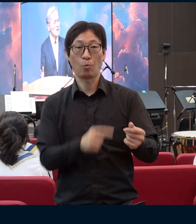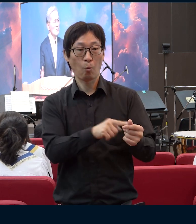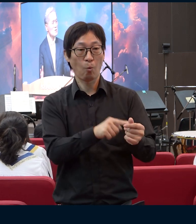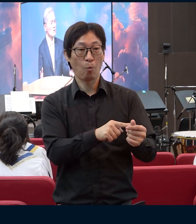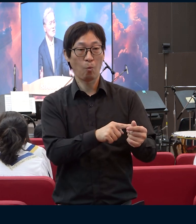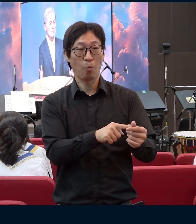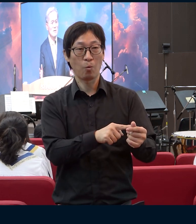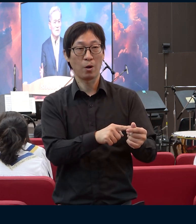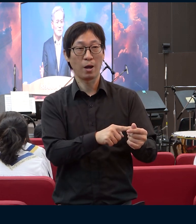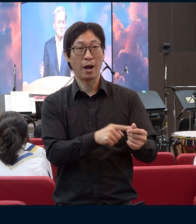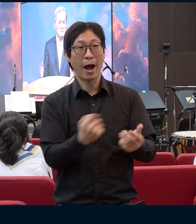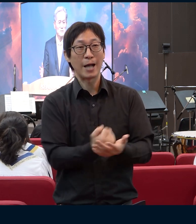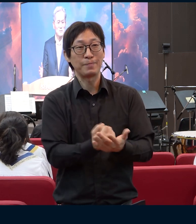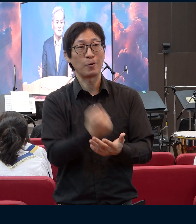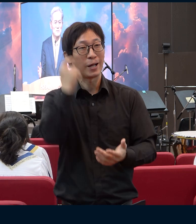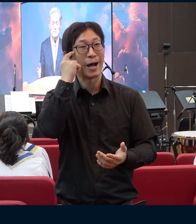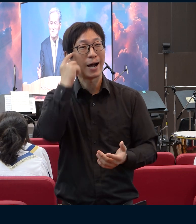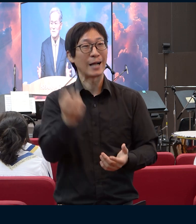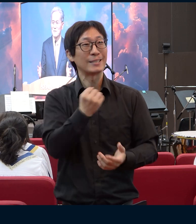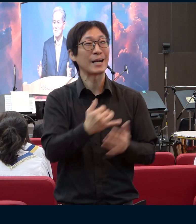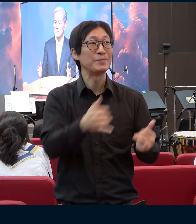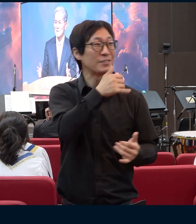똥에 아쉬움 있는 사람이 있어요?